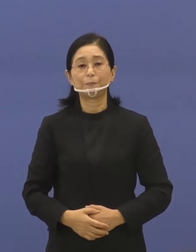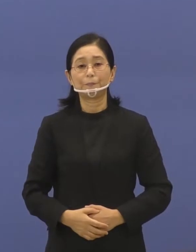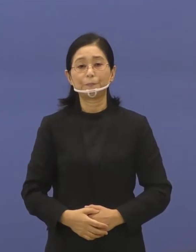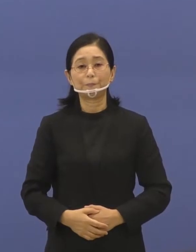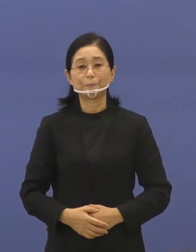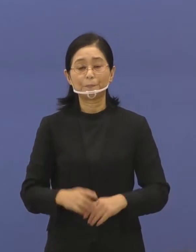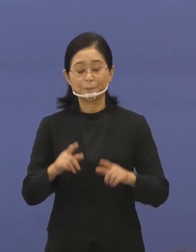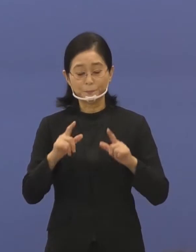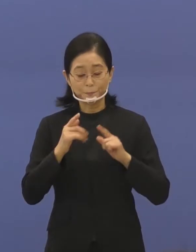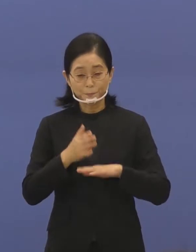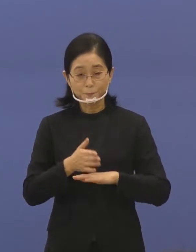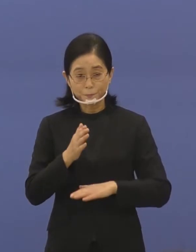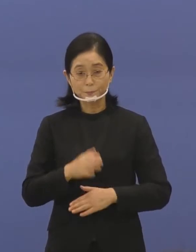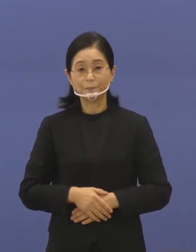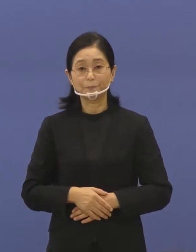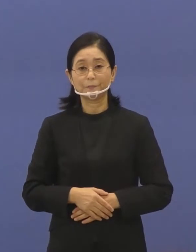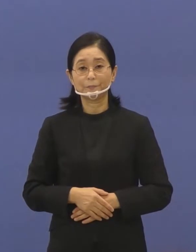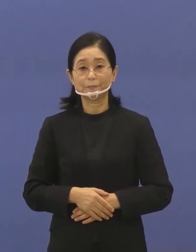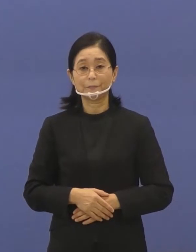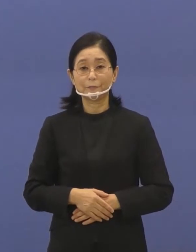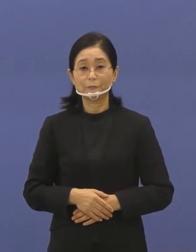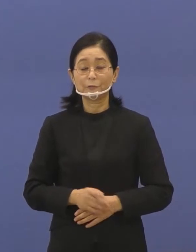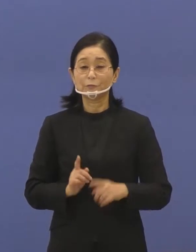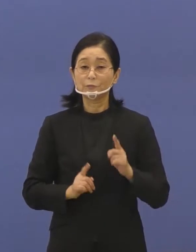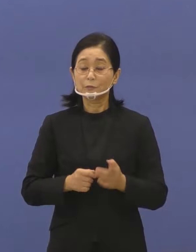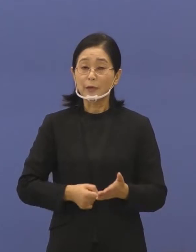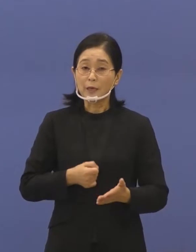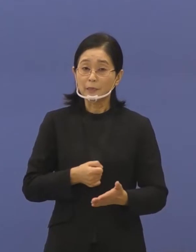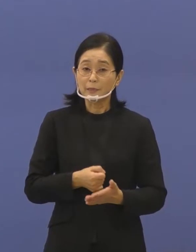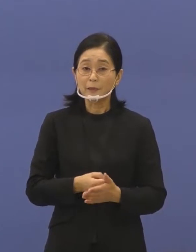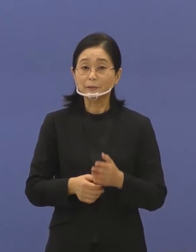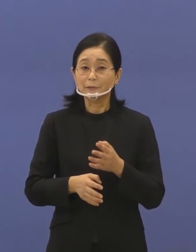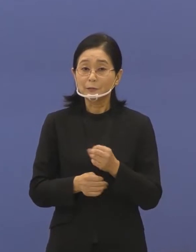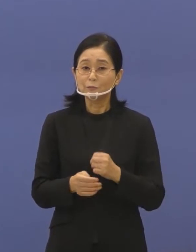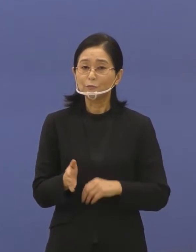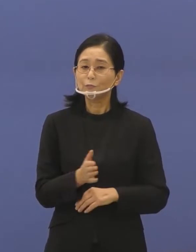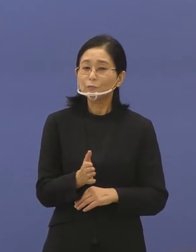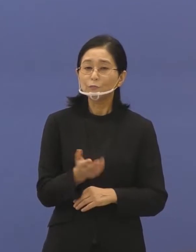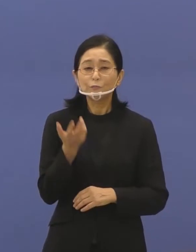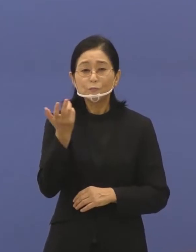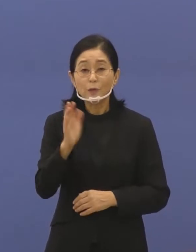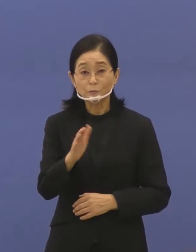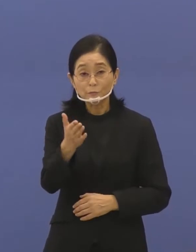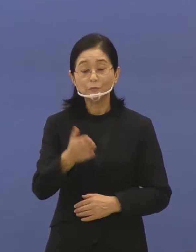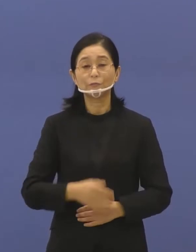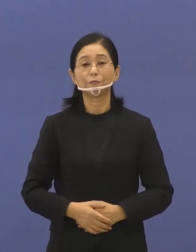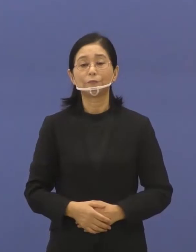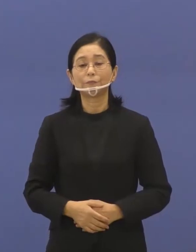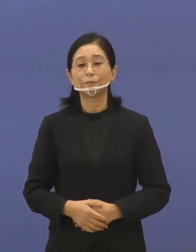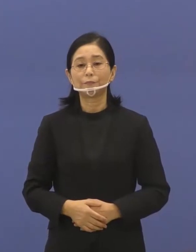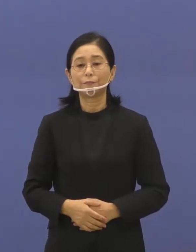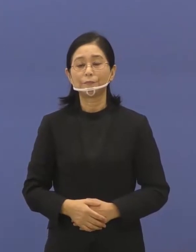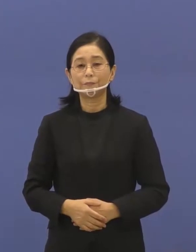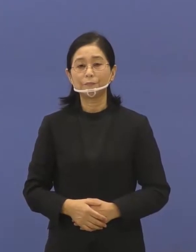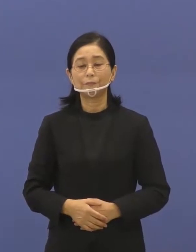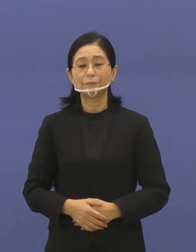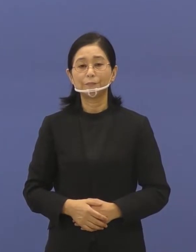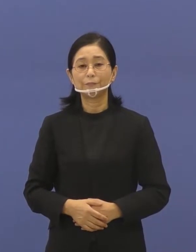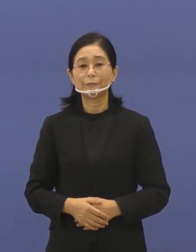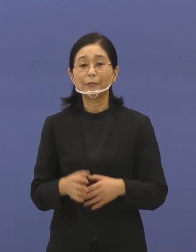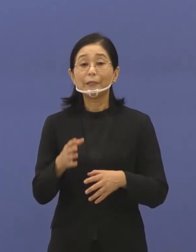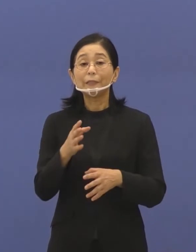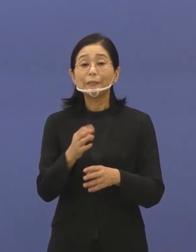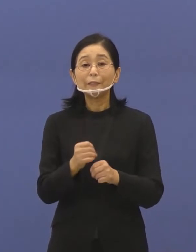ありがとうございます。挙手の判断の時期というのは今のところ何か想定しているものはございますか？ その内容もですけれど、またいつ